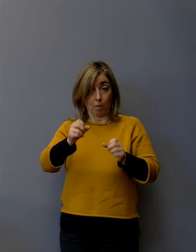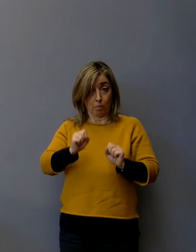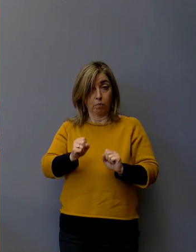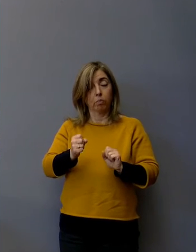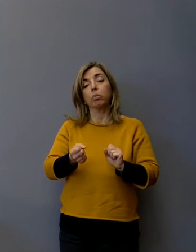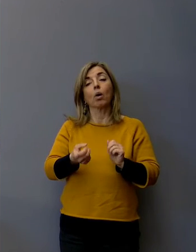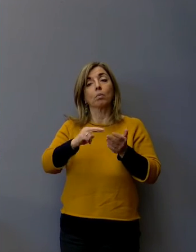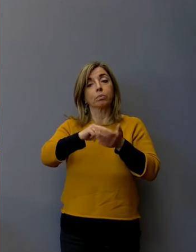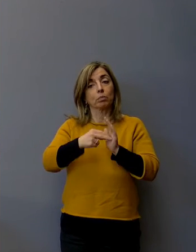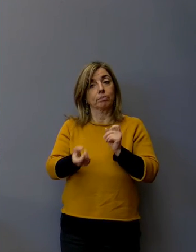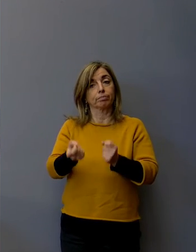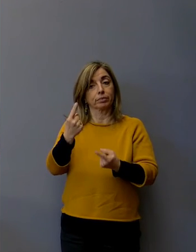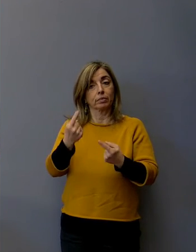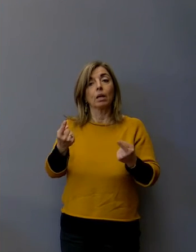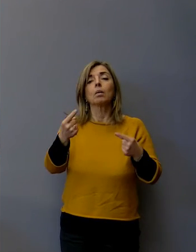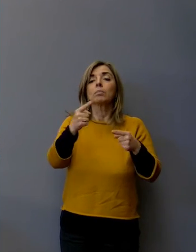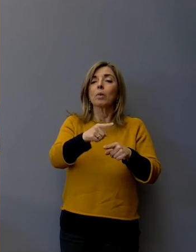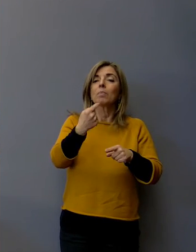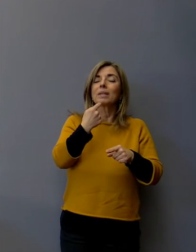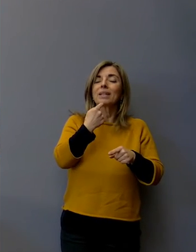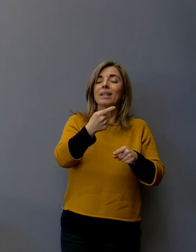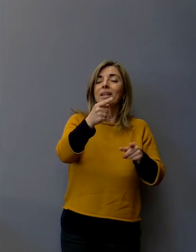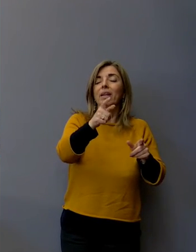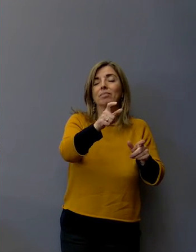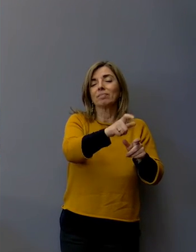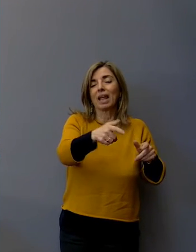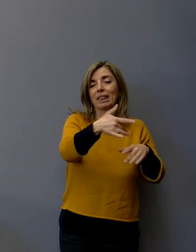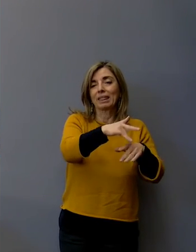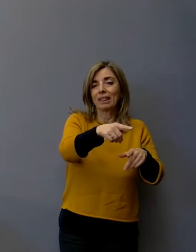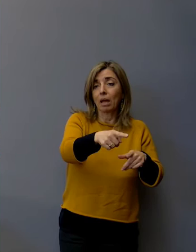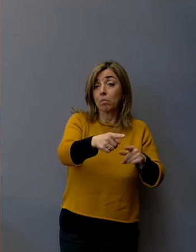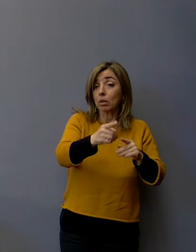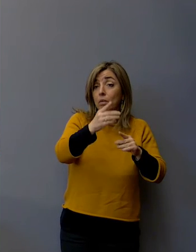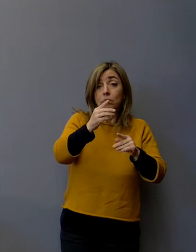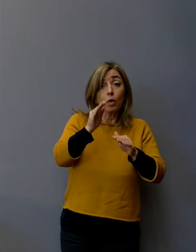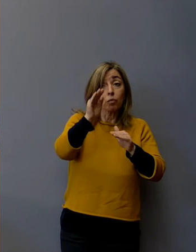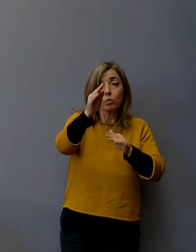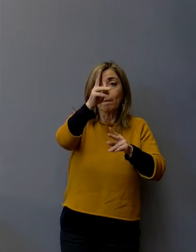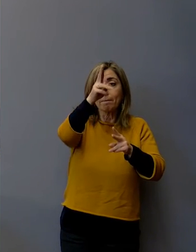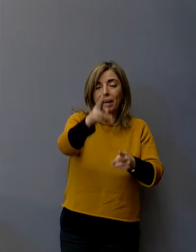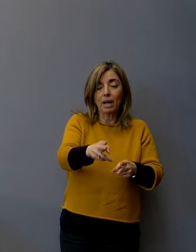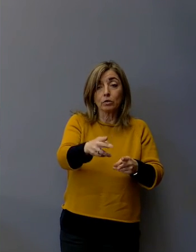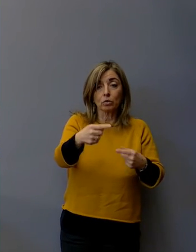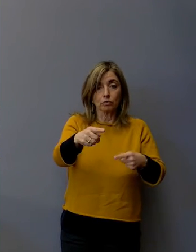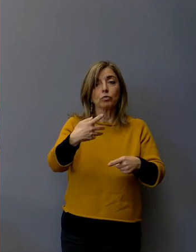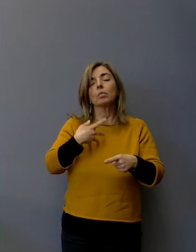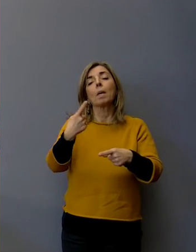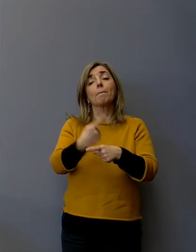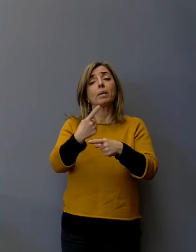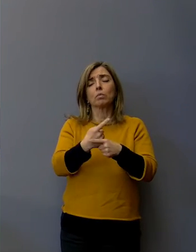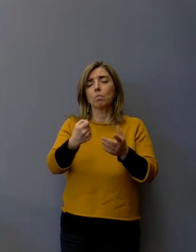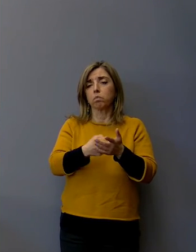benissimo ed è votato a stare sempre peggio di fronte a questi bisogni essenziali abbiamo sperimentato tutti